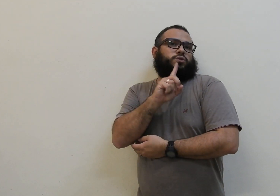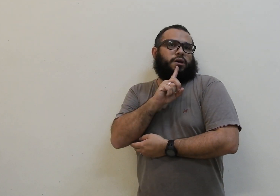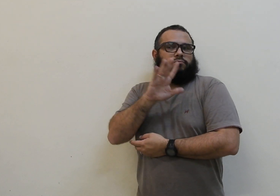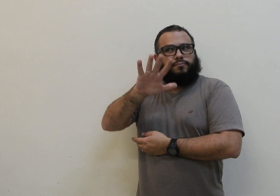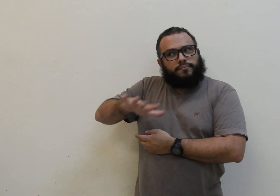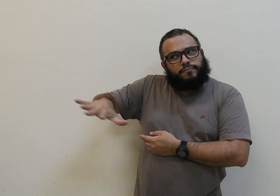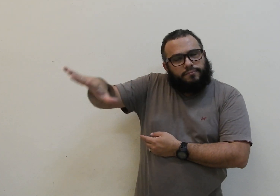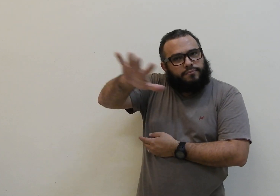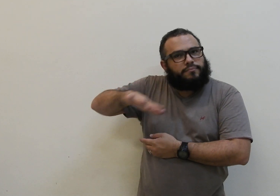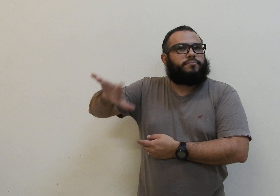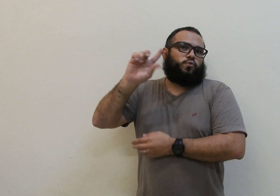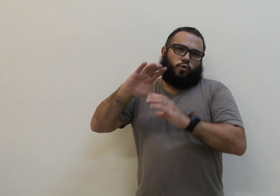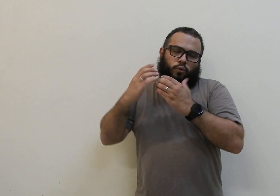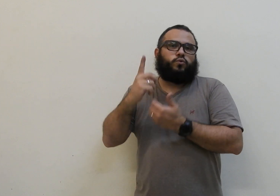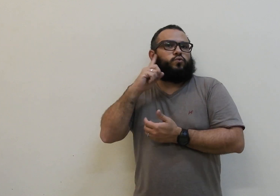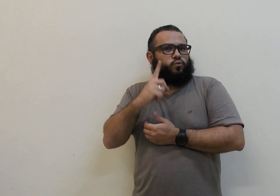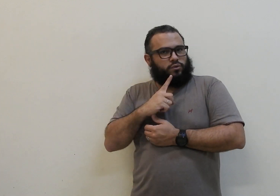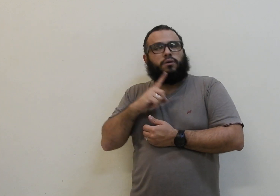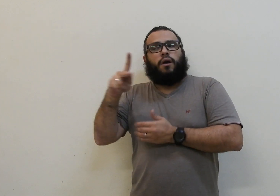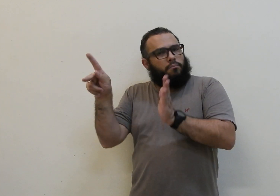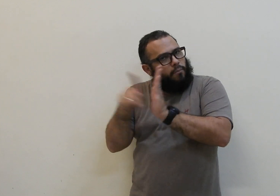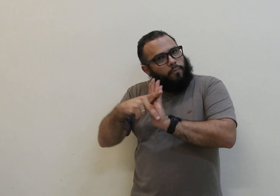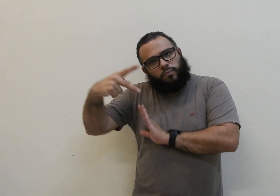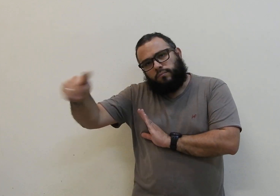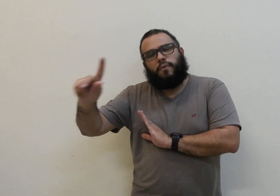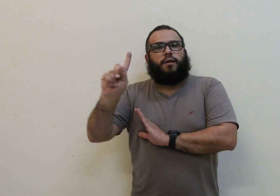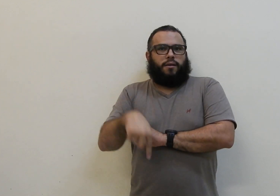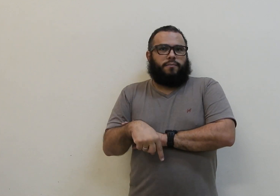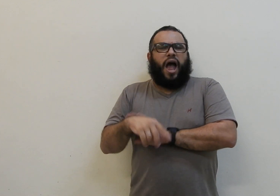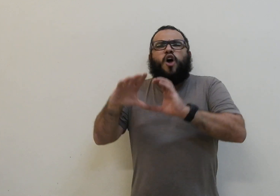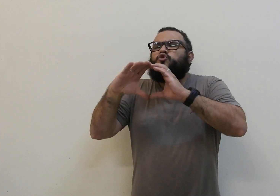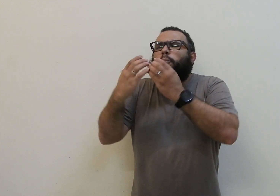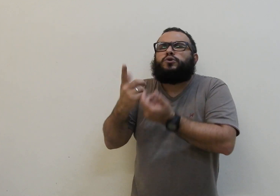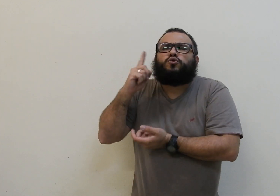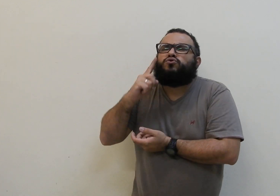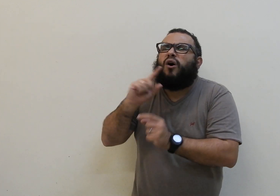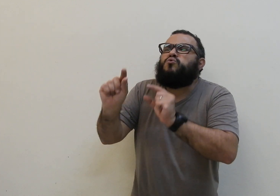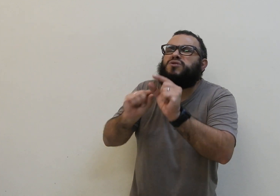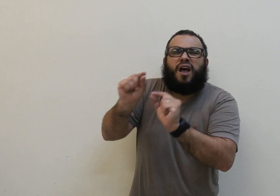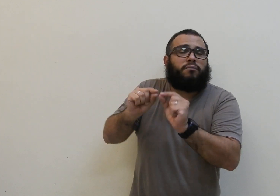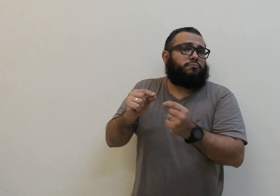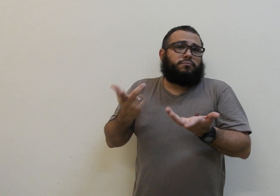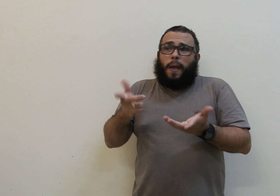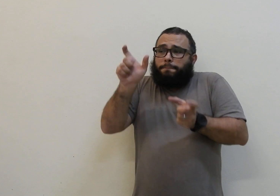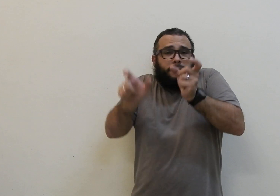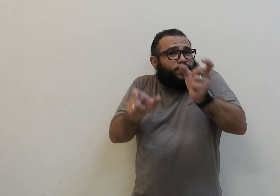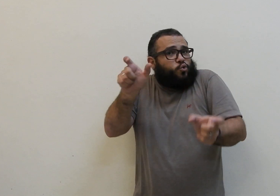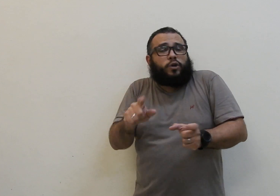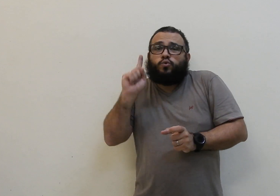essa língua que é da comunidade surda, que pertence à comunidade surda. Vocês vão poder também entender um pouco